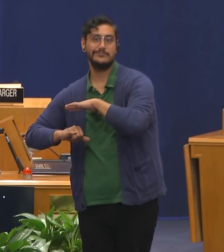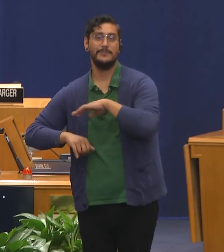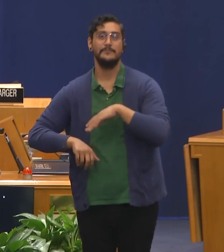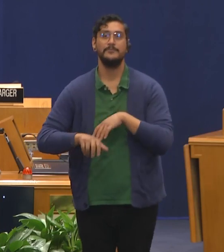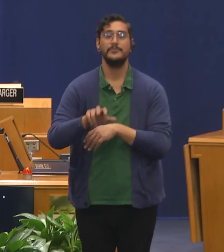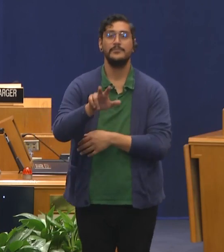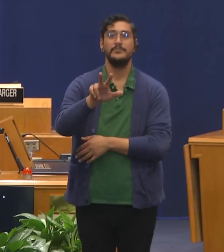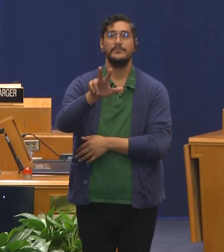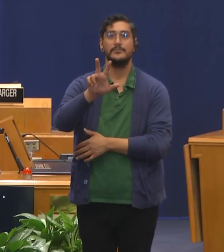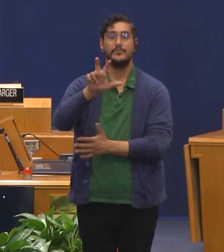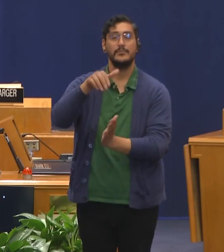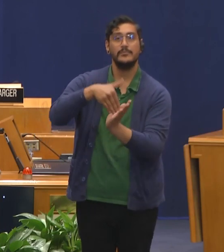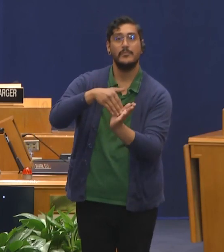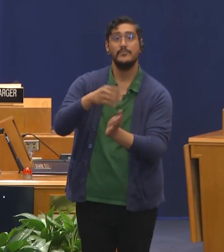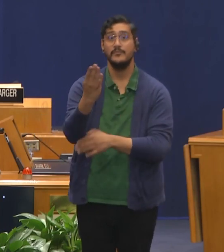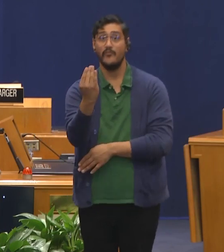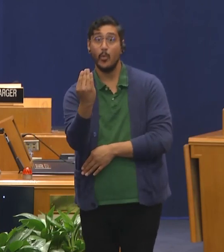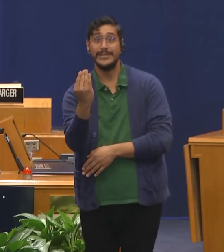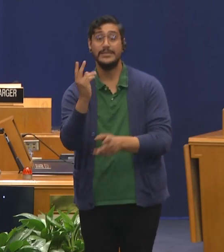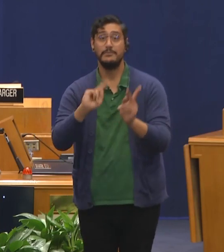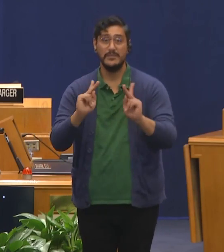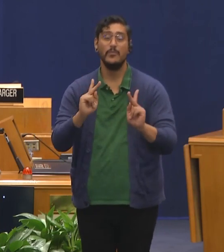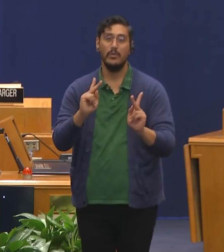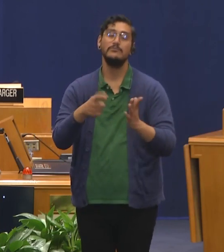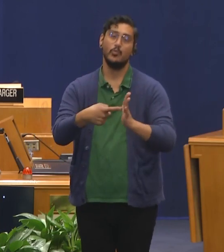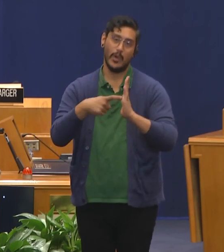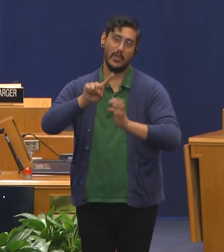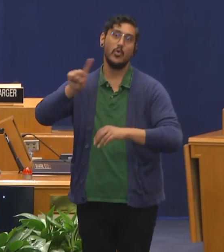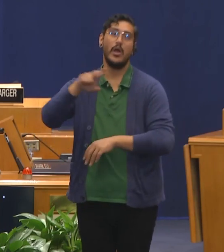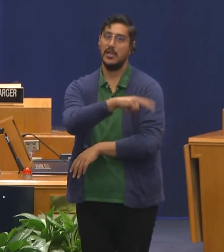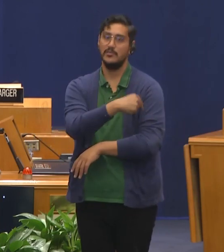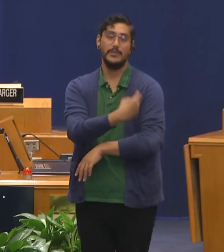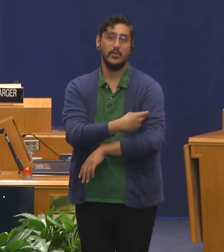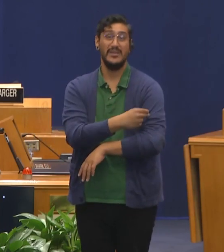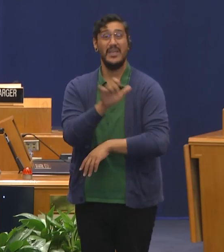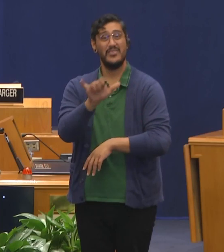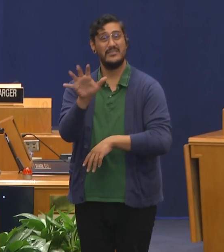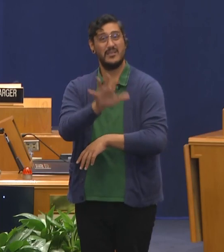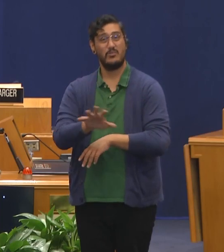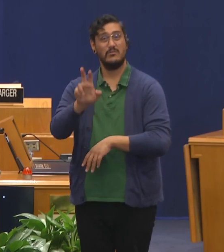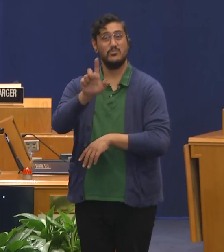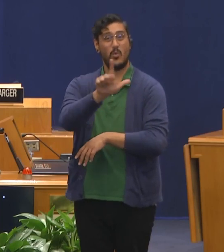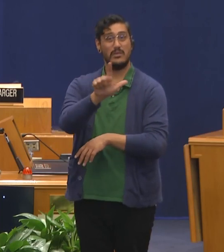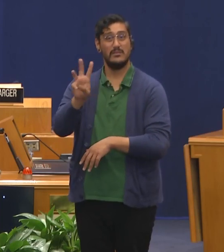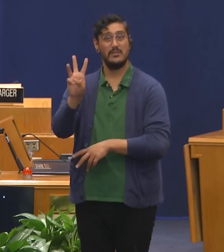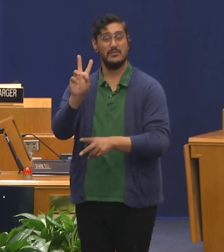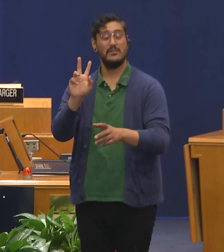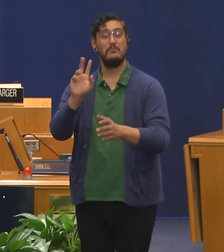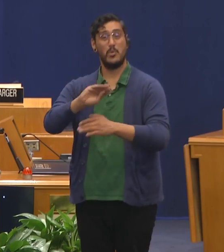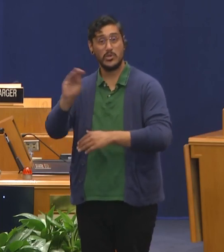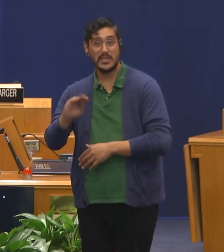3,014 casos han sido en algún momento hospitalizados, el 26% de todos los casos positivos.